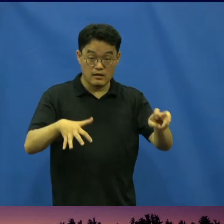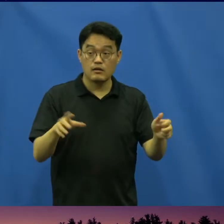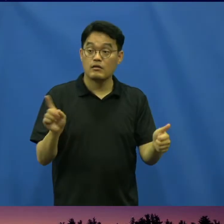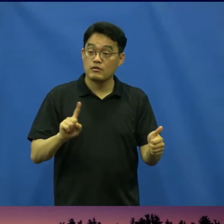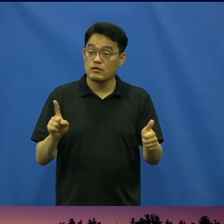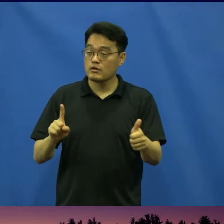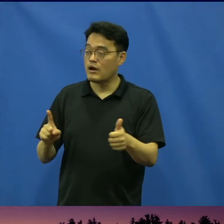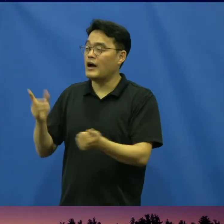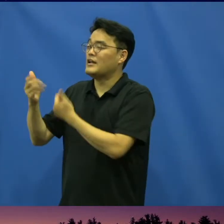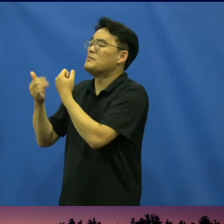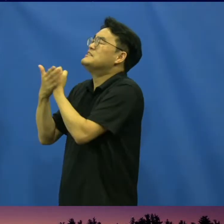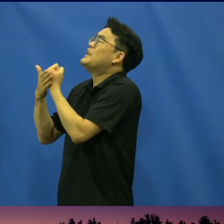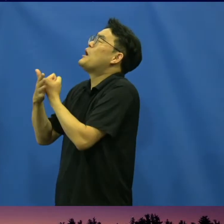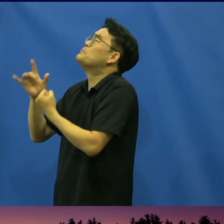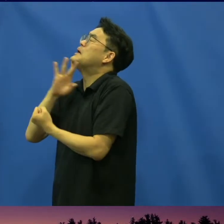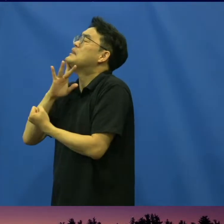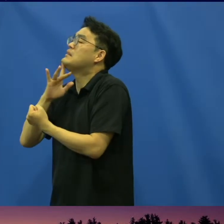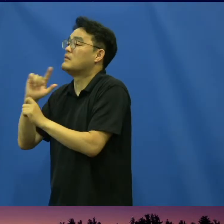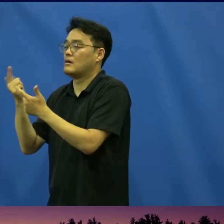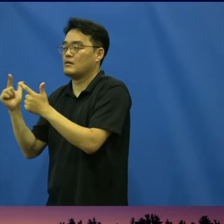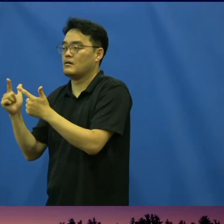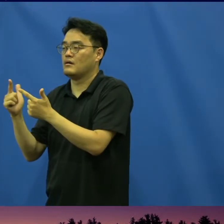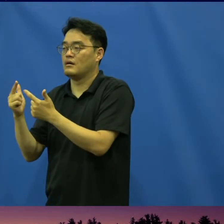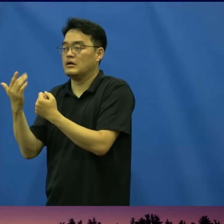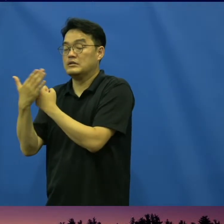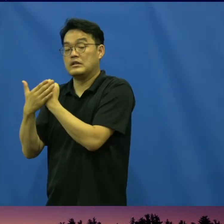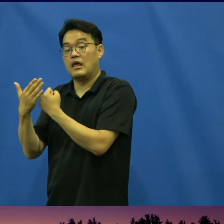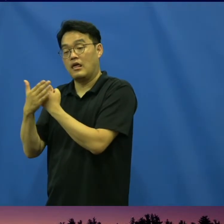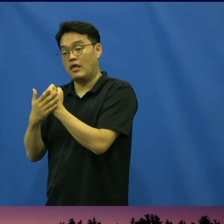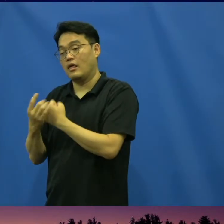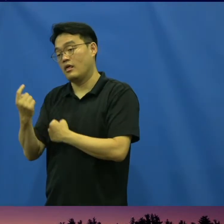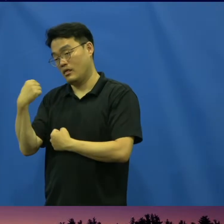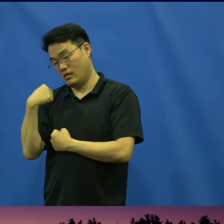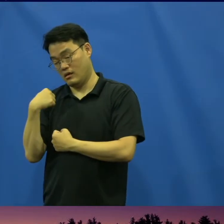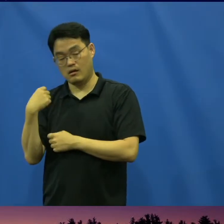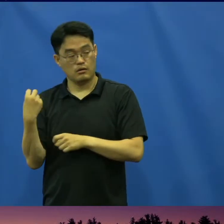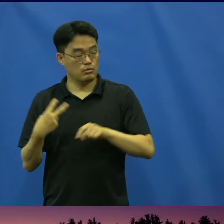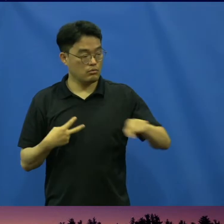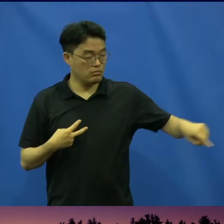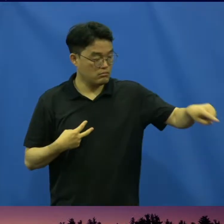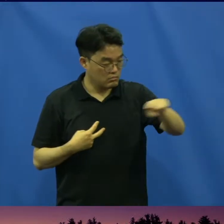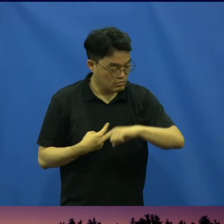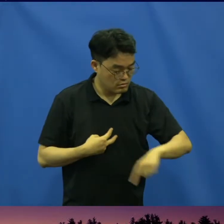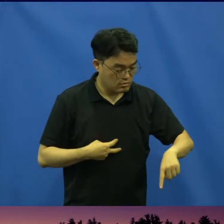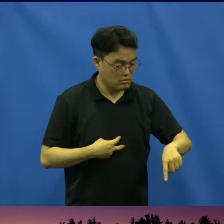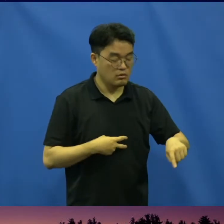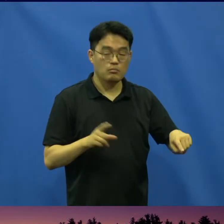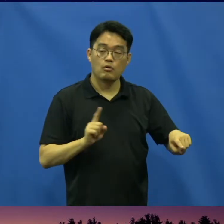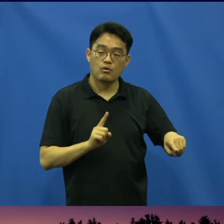압도하는 능력이 누구에게 있었어요? 다니엘에게 있었어요. 다니엘에는 뭐가 있어요? 그런 날마다 하나님 앞에 엎드리고 기도하는 사람이잖아요.